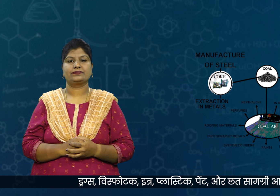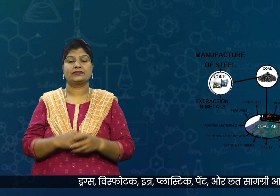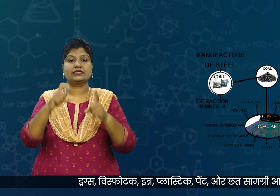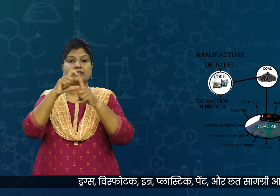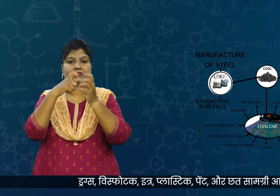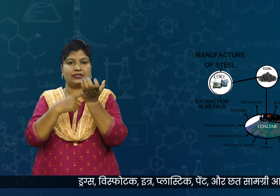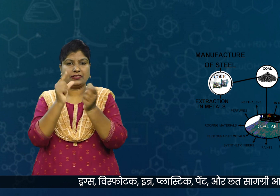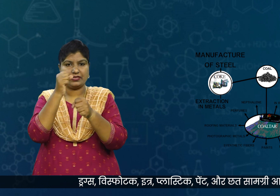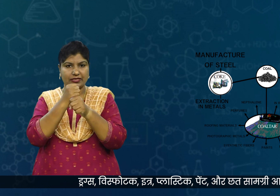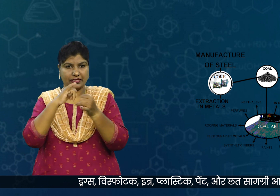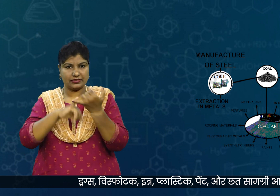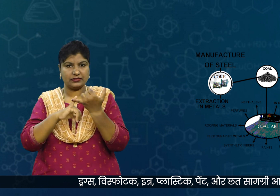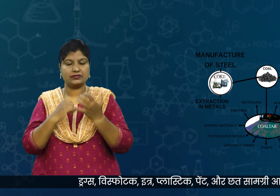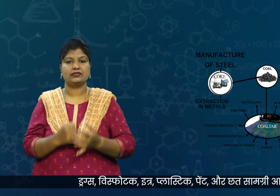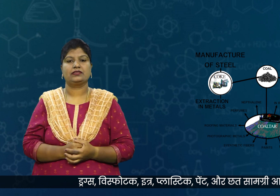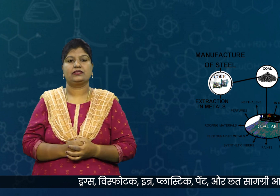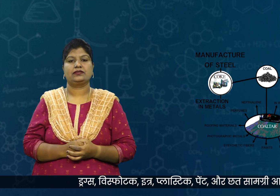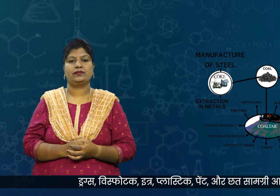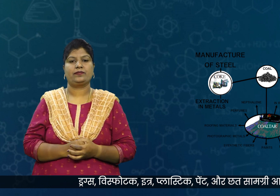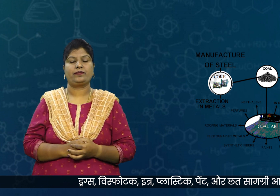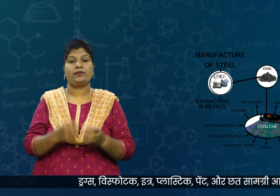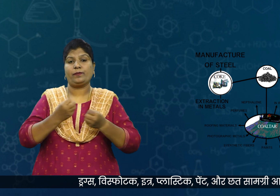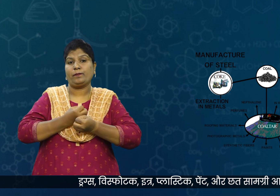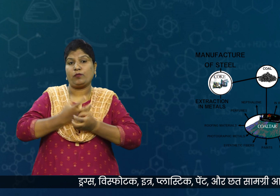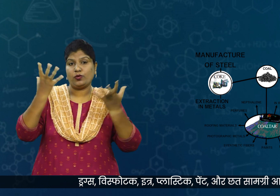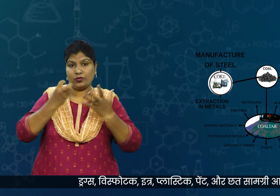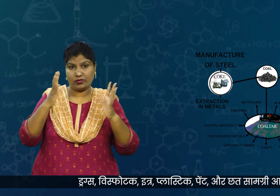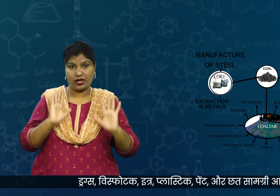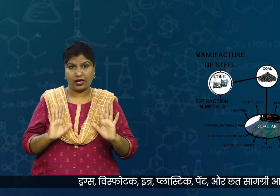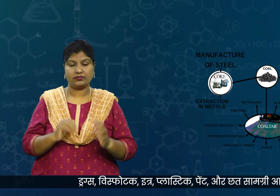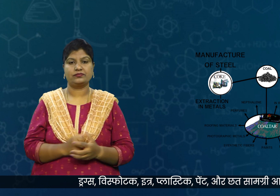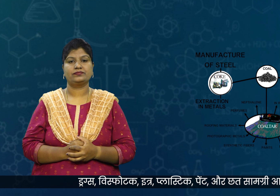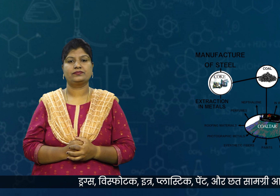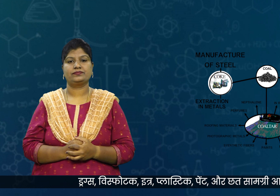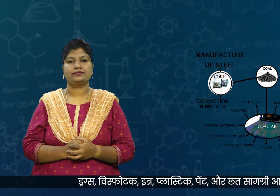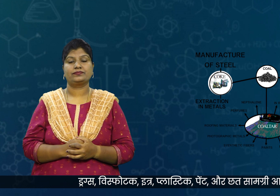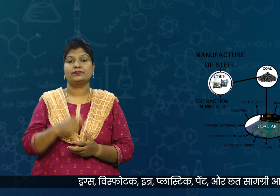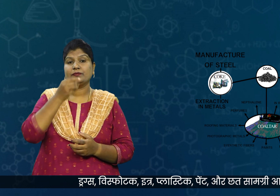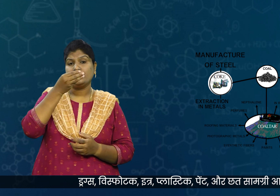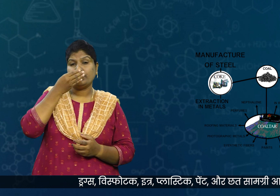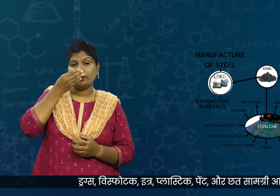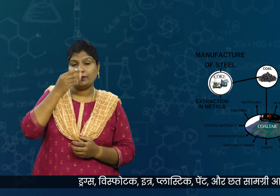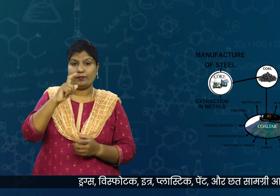ड्रग्स, विस्फोटक, इत्र, प्लास्टिक, पेंट और छत सामग्री आदि है।